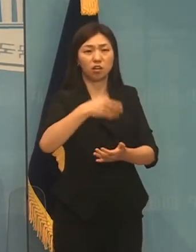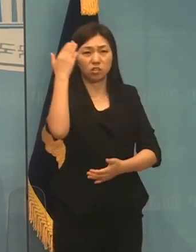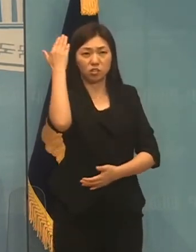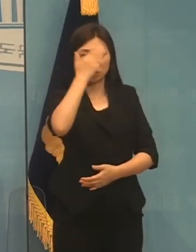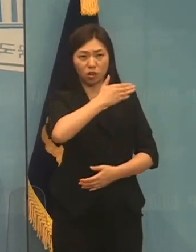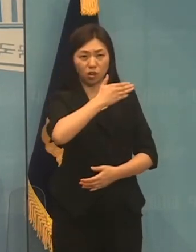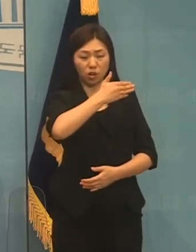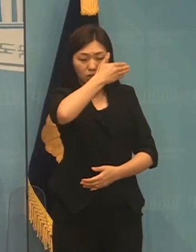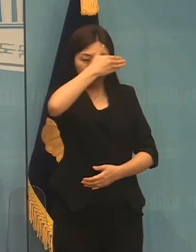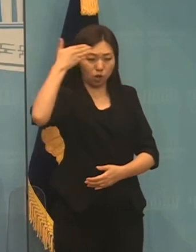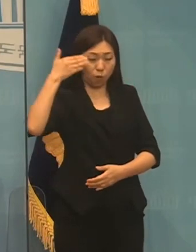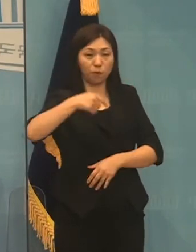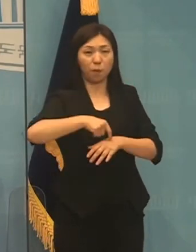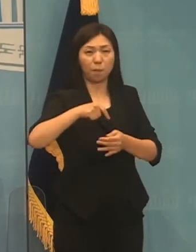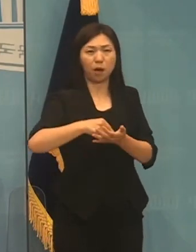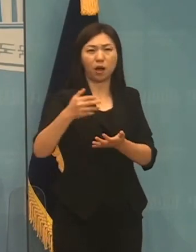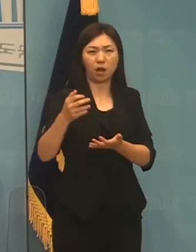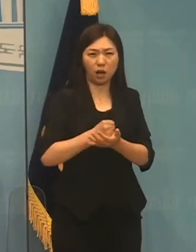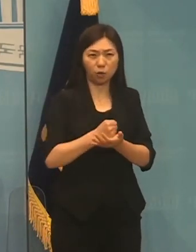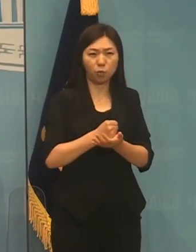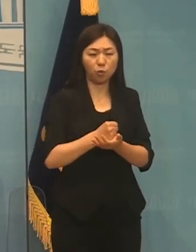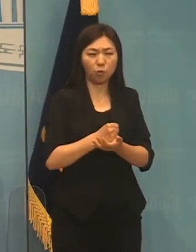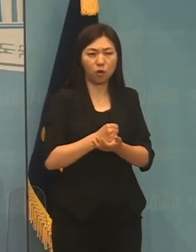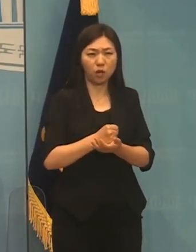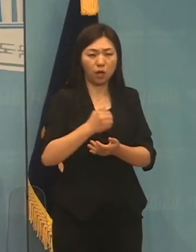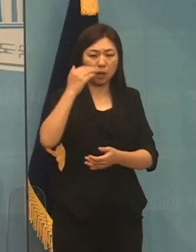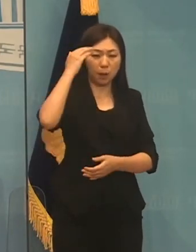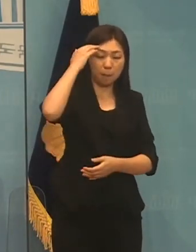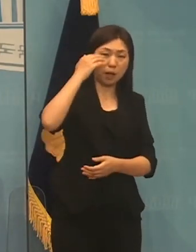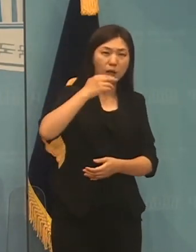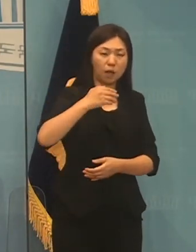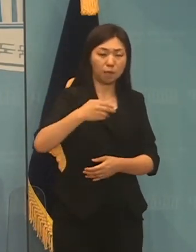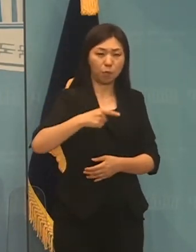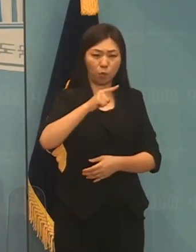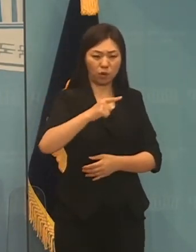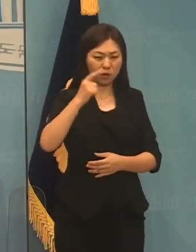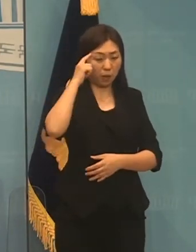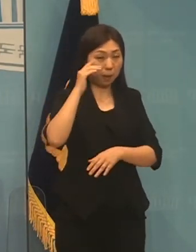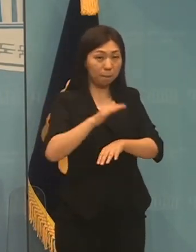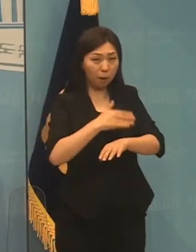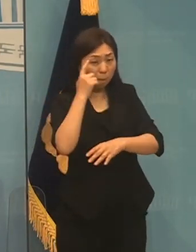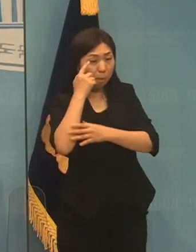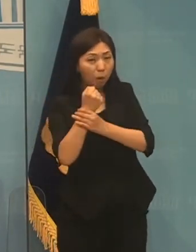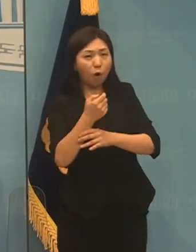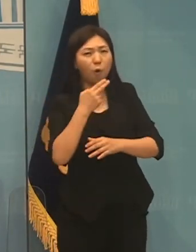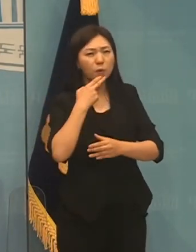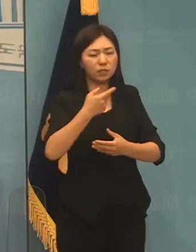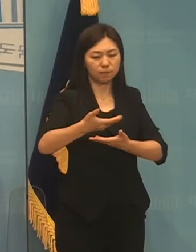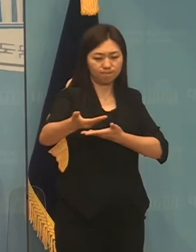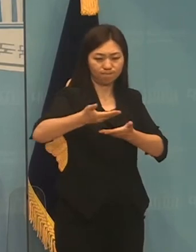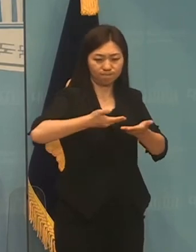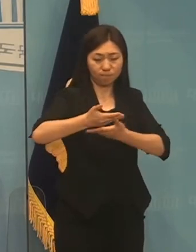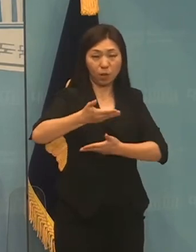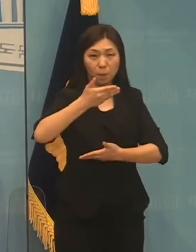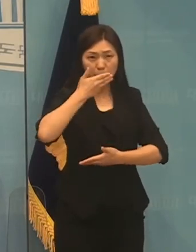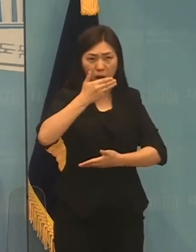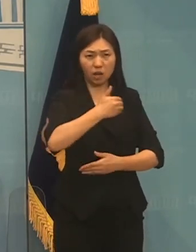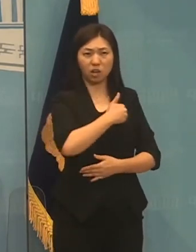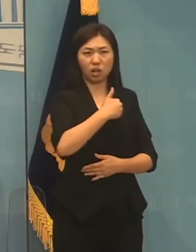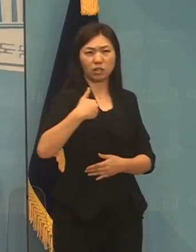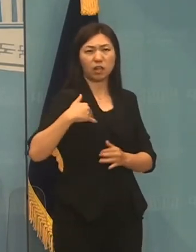없이 대중소통할 수 있는 정정당당한 지도자가 절실히 필요한